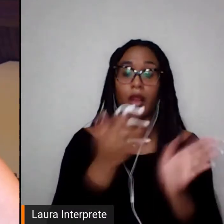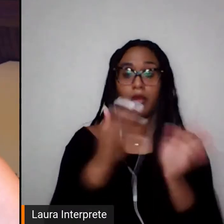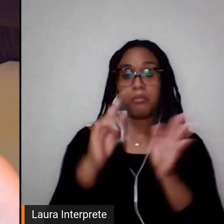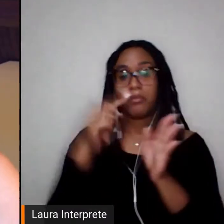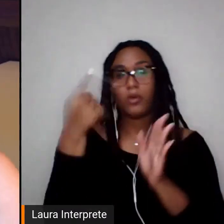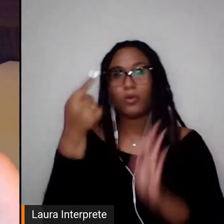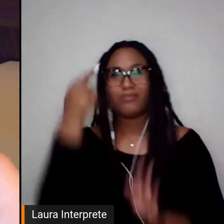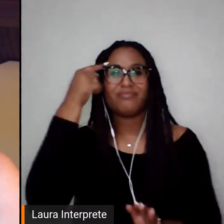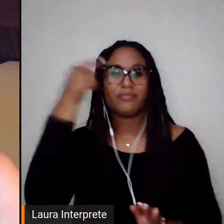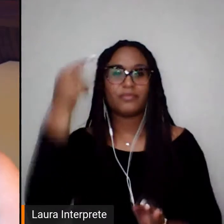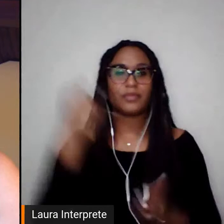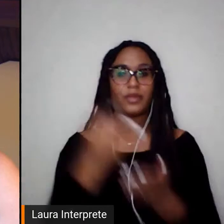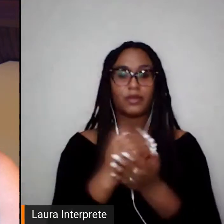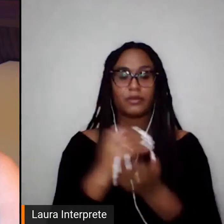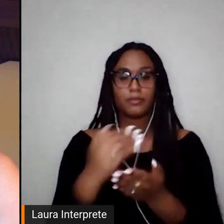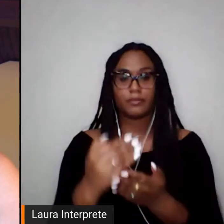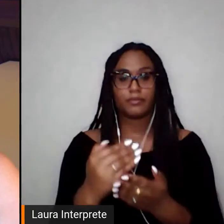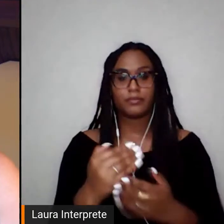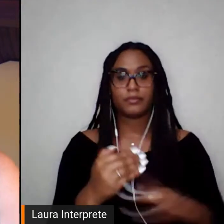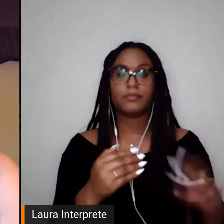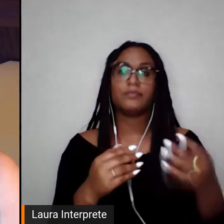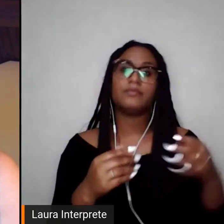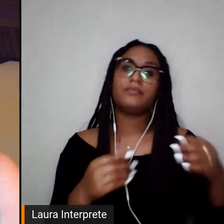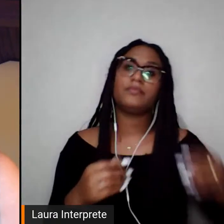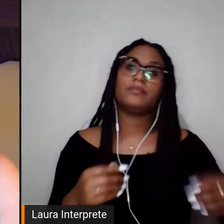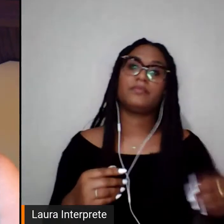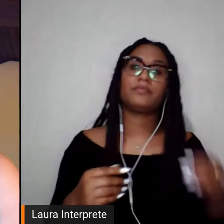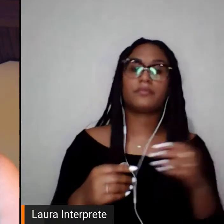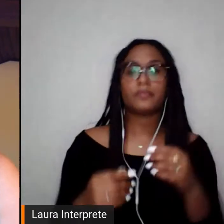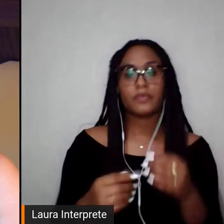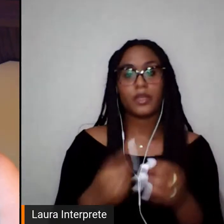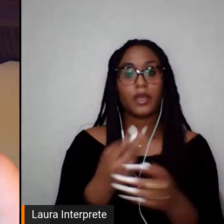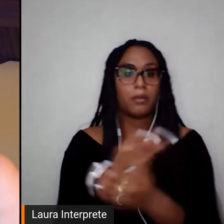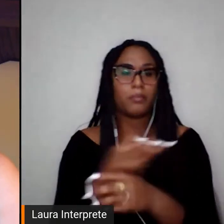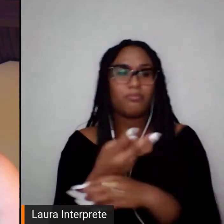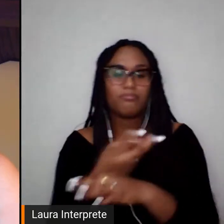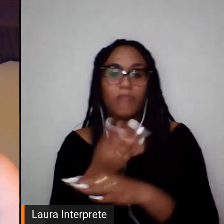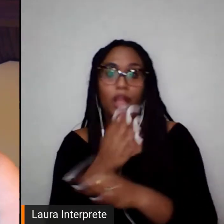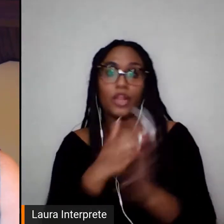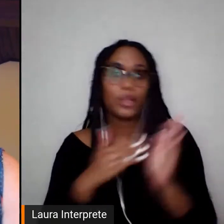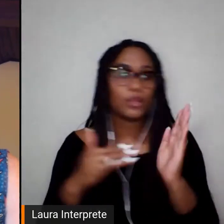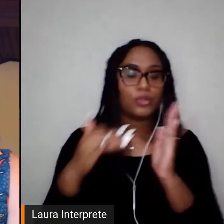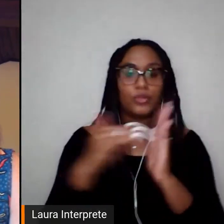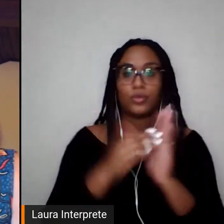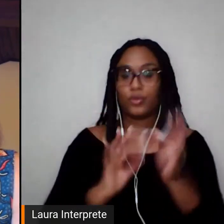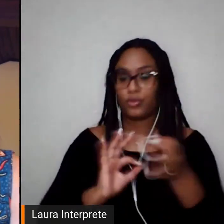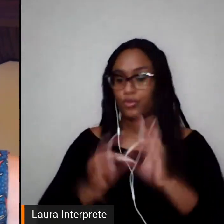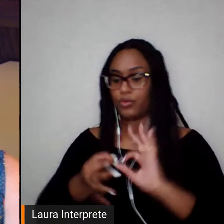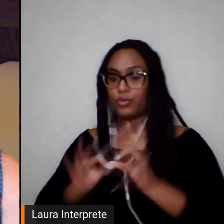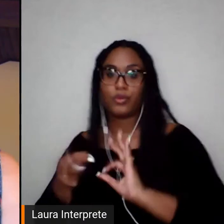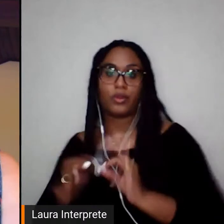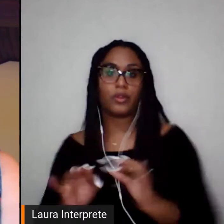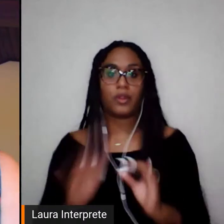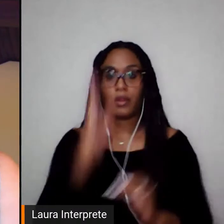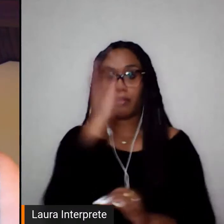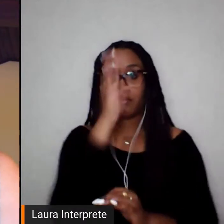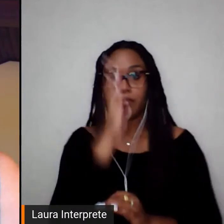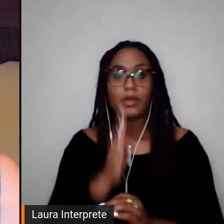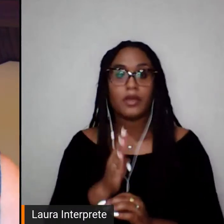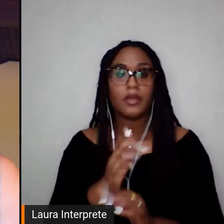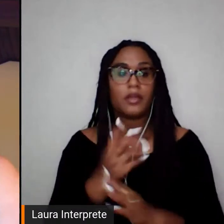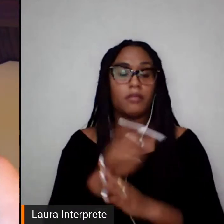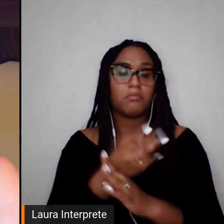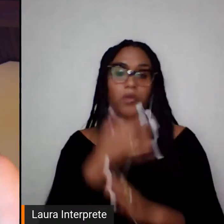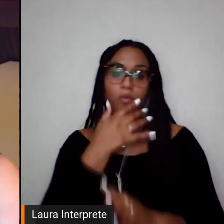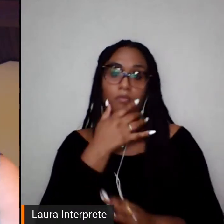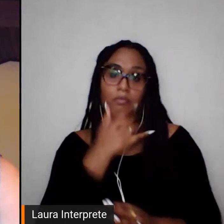buscar pela história de todos os atletas olímpicos brasileiros, sejam eles mulheres ou homens, e é uma